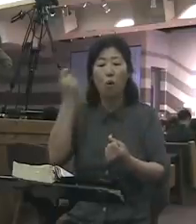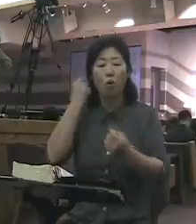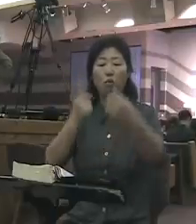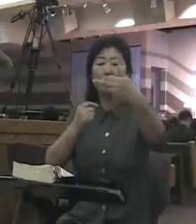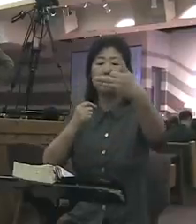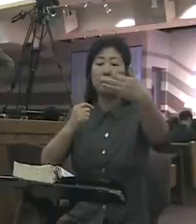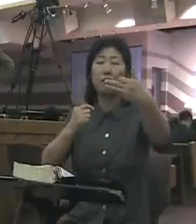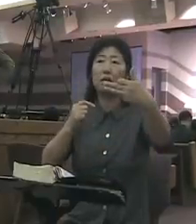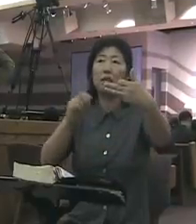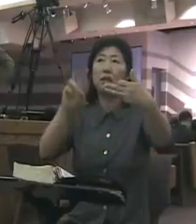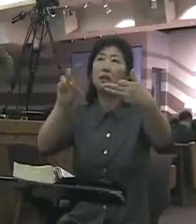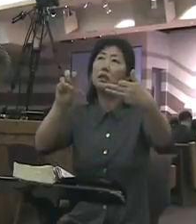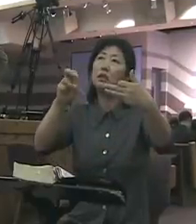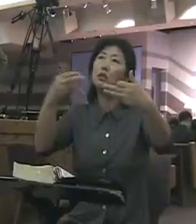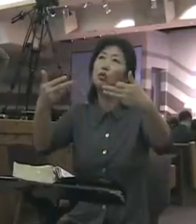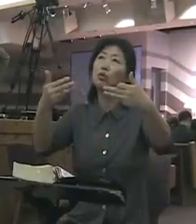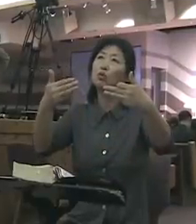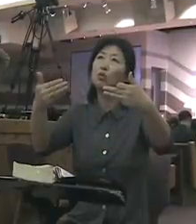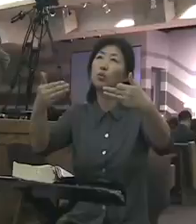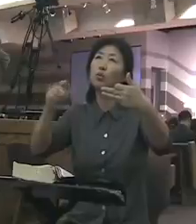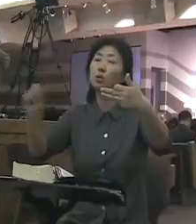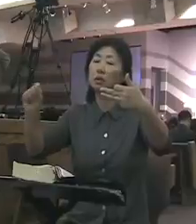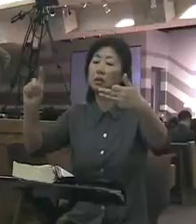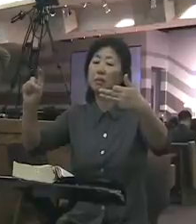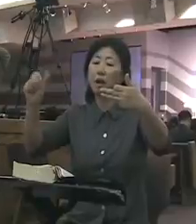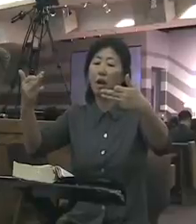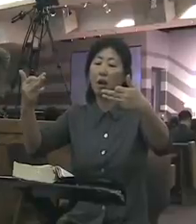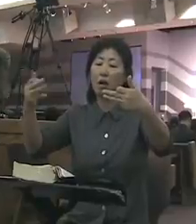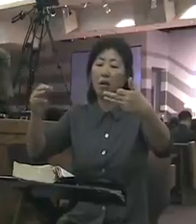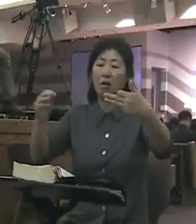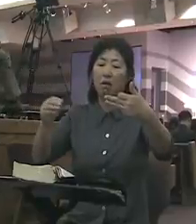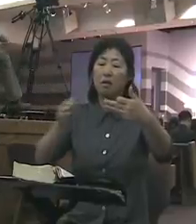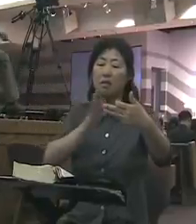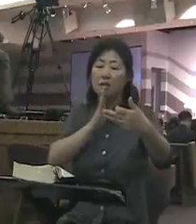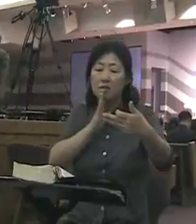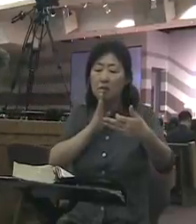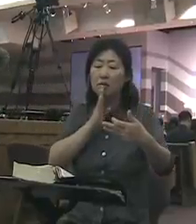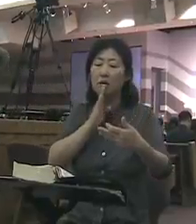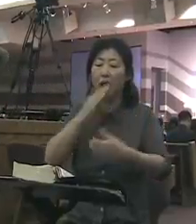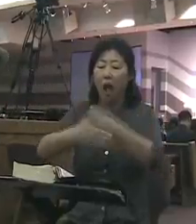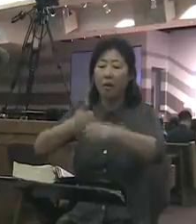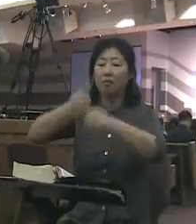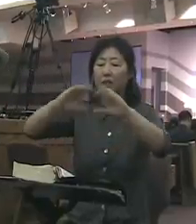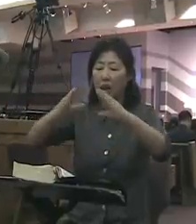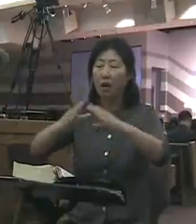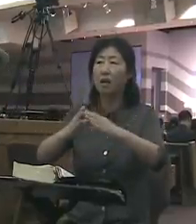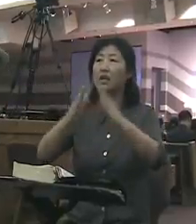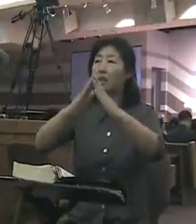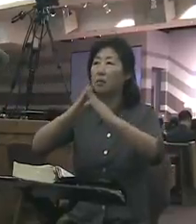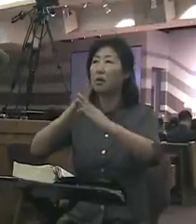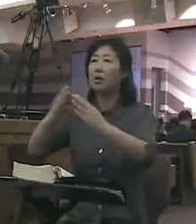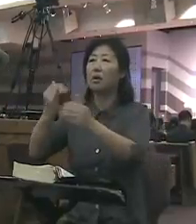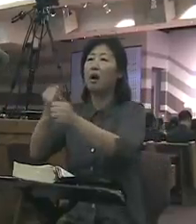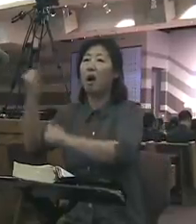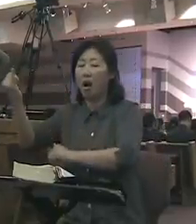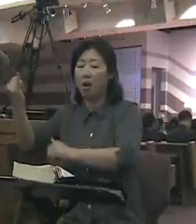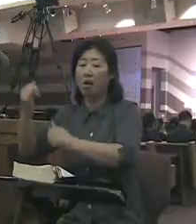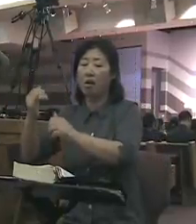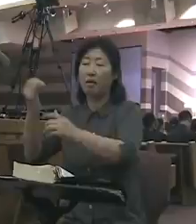30절에 보니까 내가 진실로 너에게 이르노니 하나님의 나라를 위하여 집이나 아내나 형제나 부모나